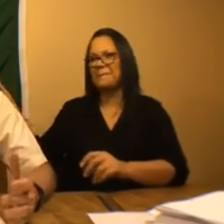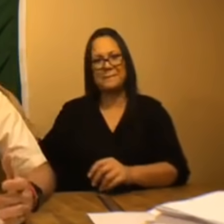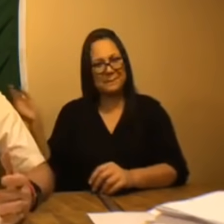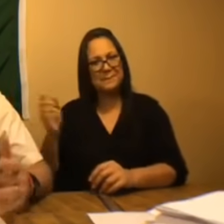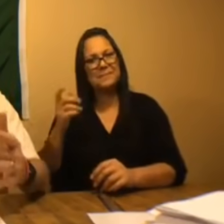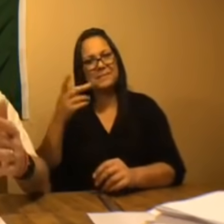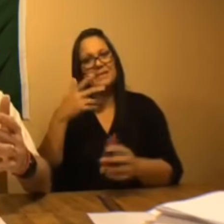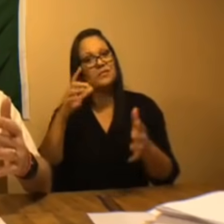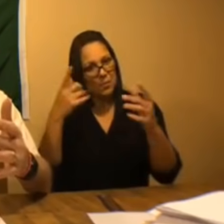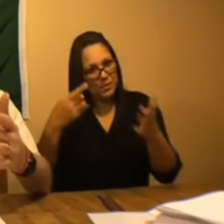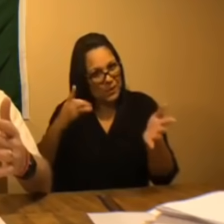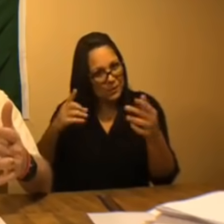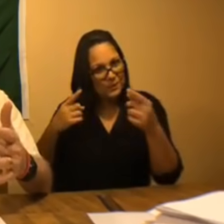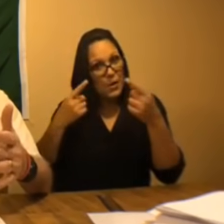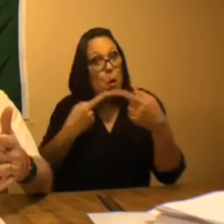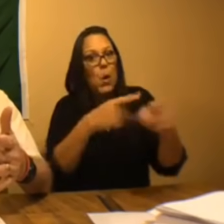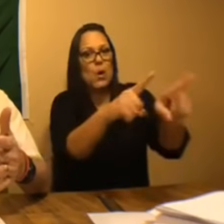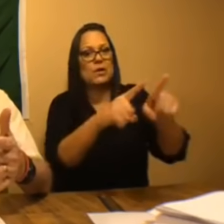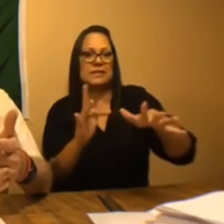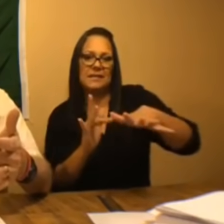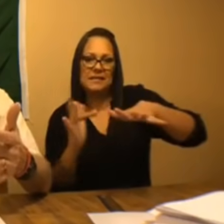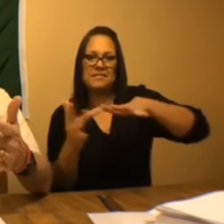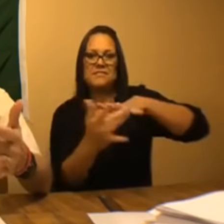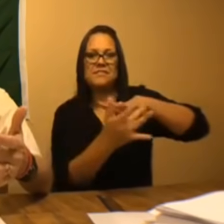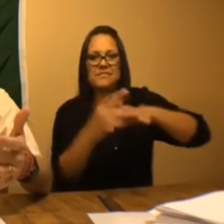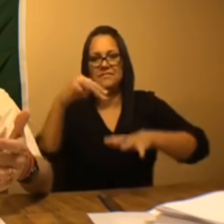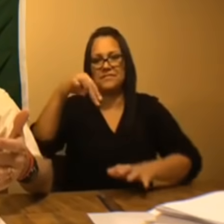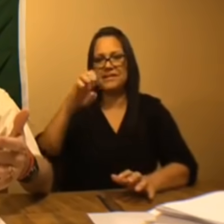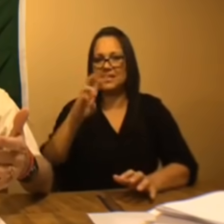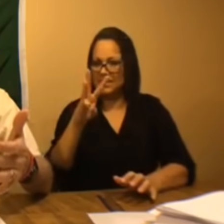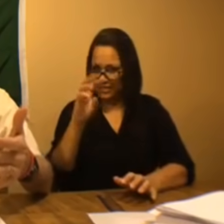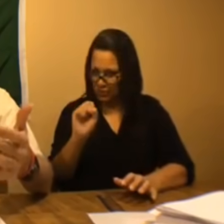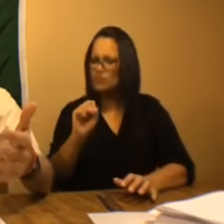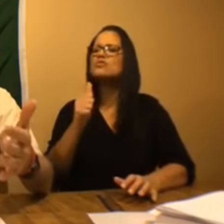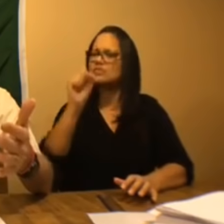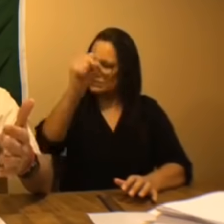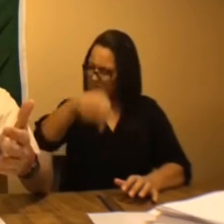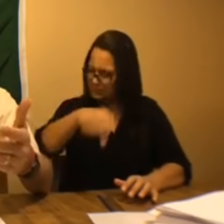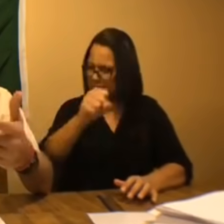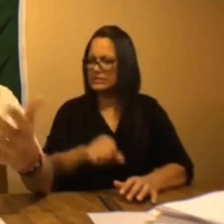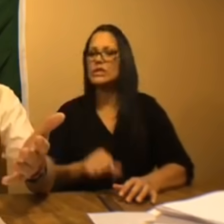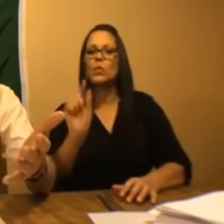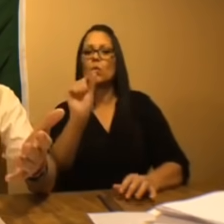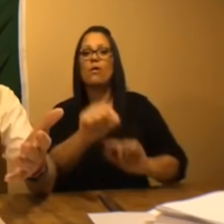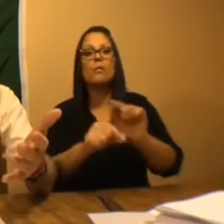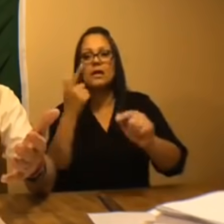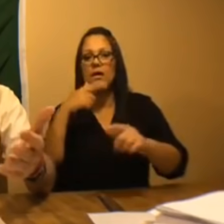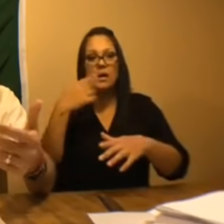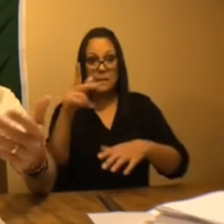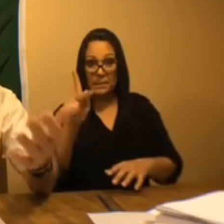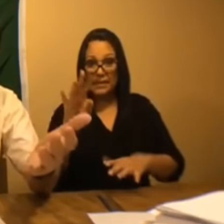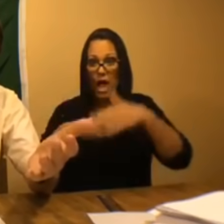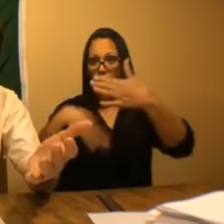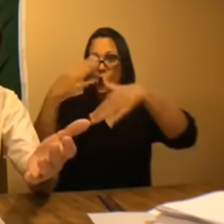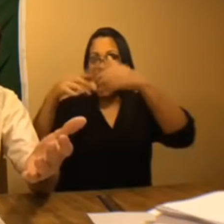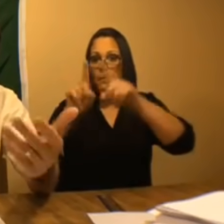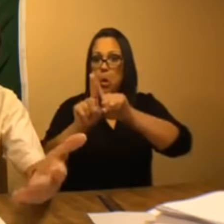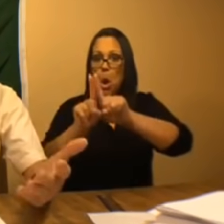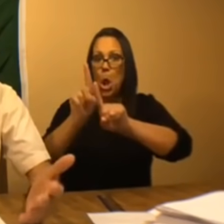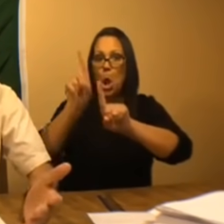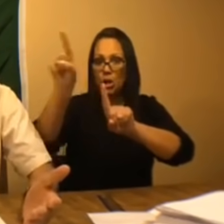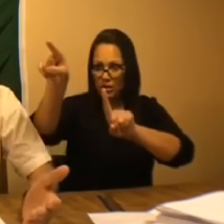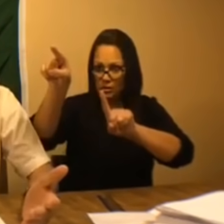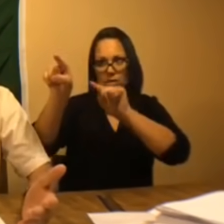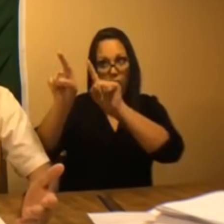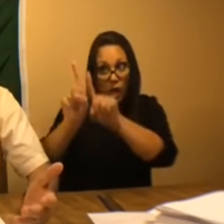E nós sabemos que eles só podem crescer, né, mentindo para aquelas pessoas que